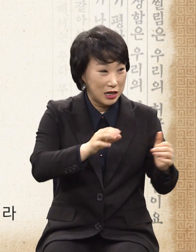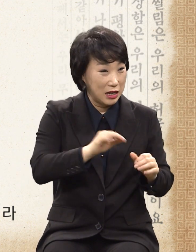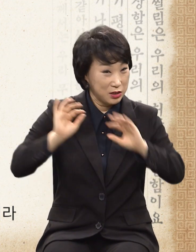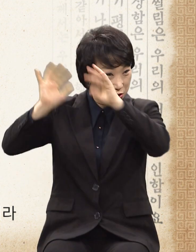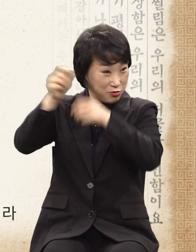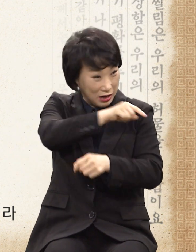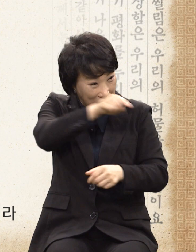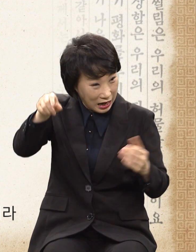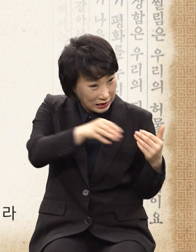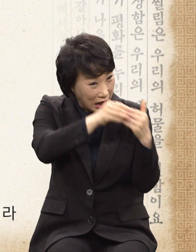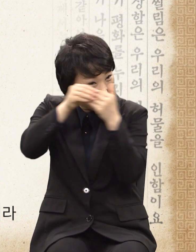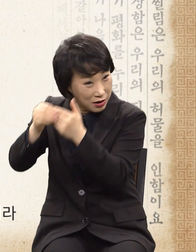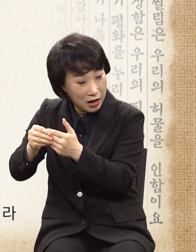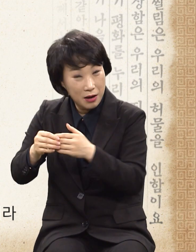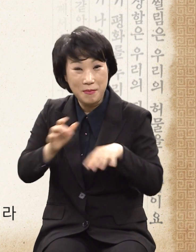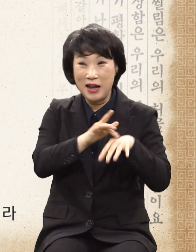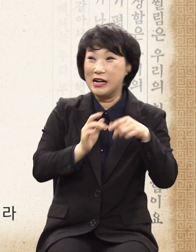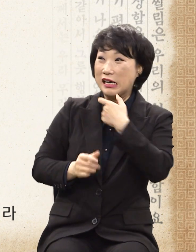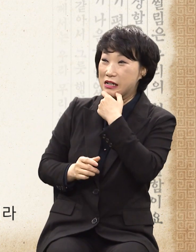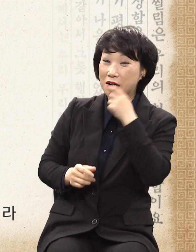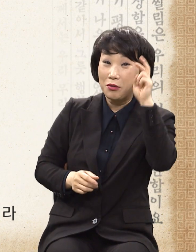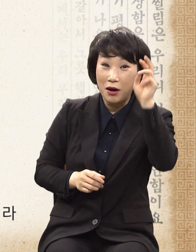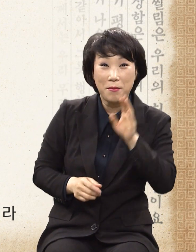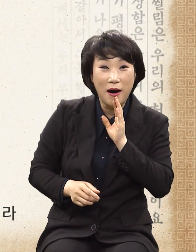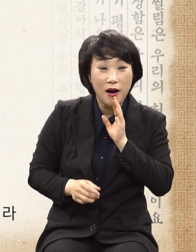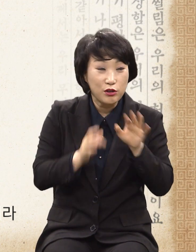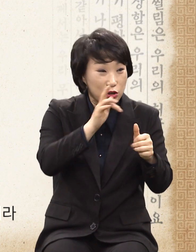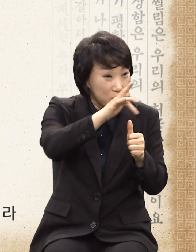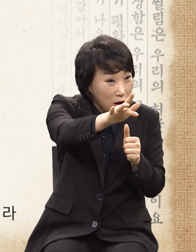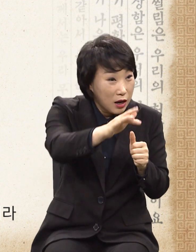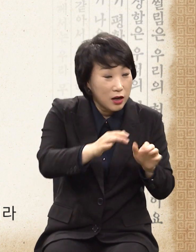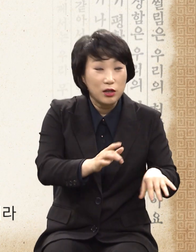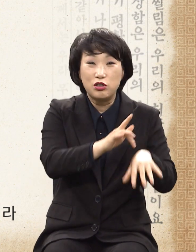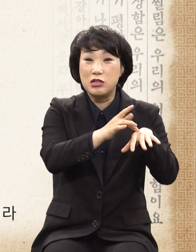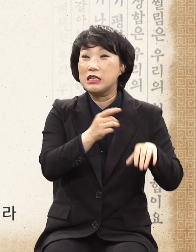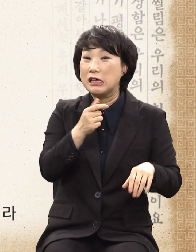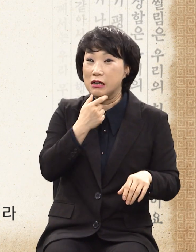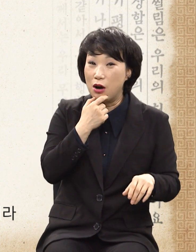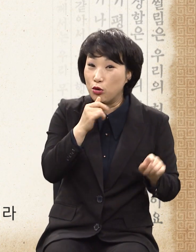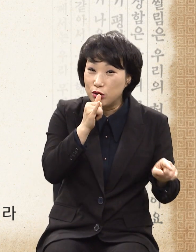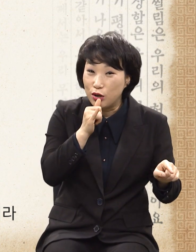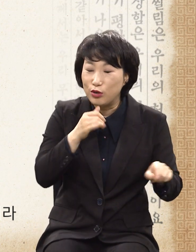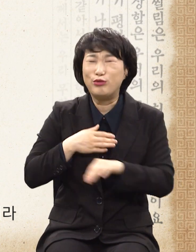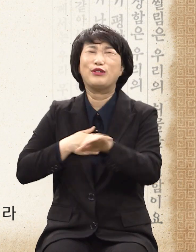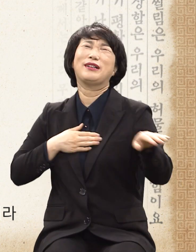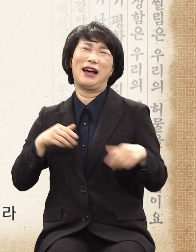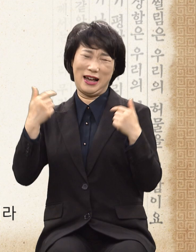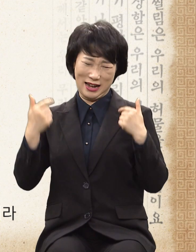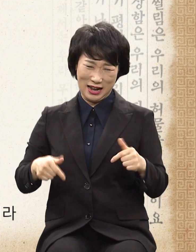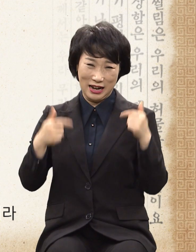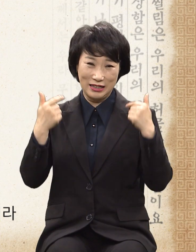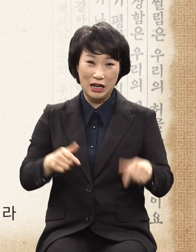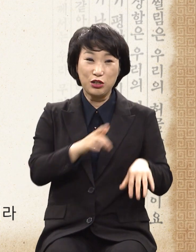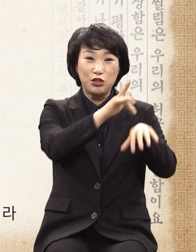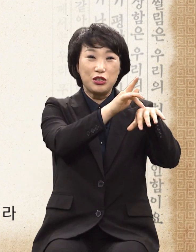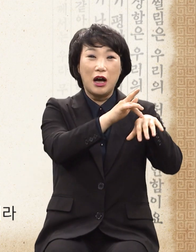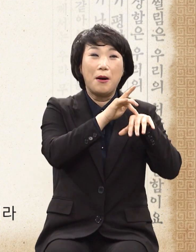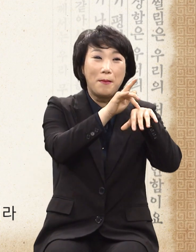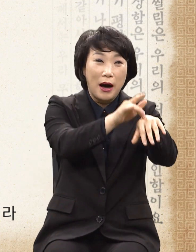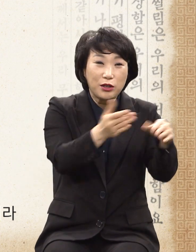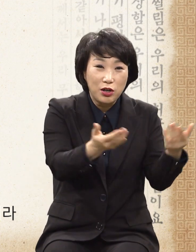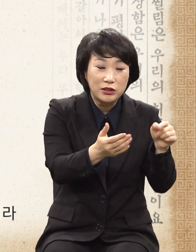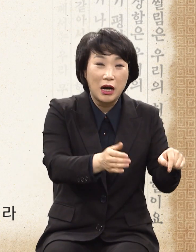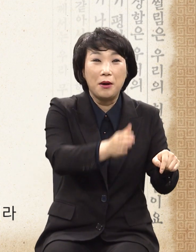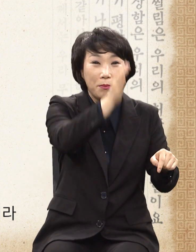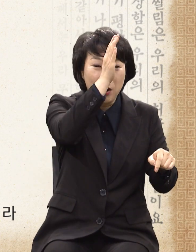자, 귀신 쫓아내는 일, 귀신이 제일 싫어하잖아. 그래서 우리는 항상 귀신과 마귀